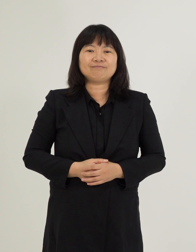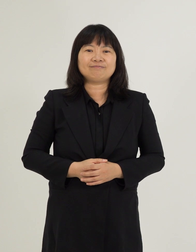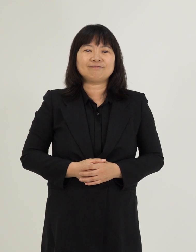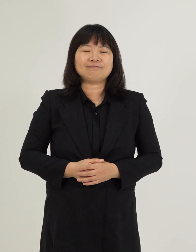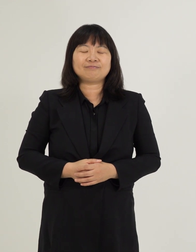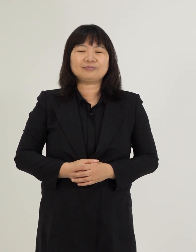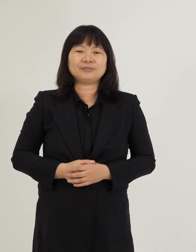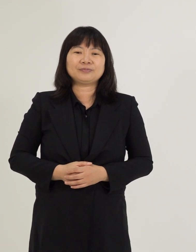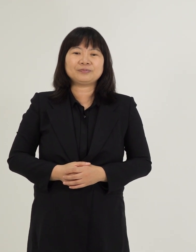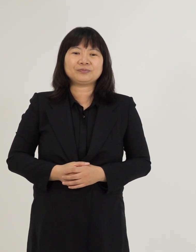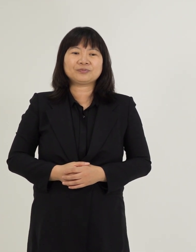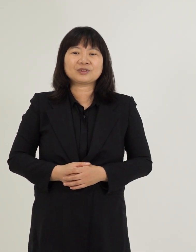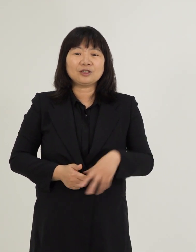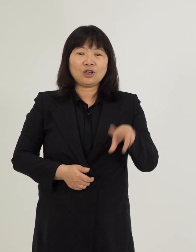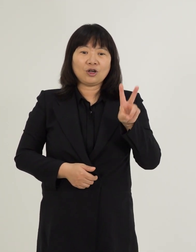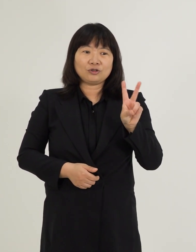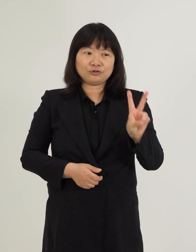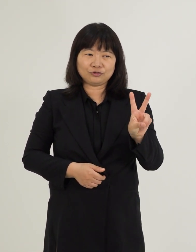과연 이